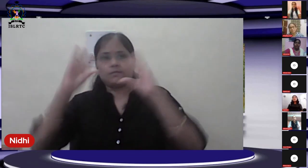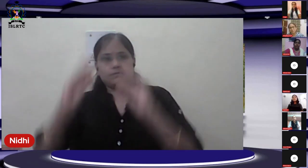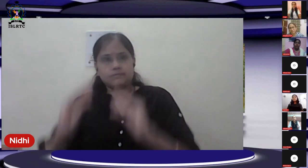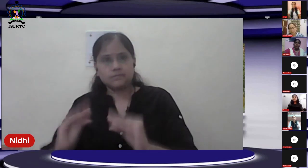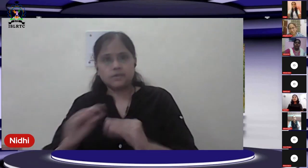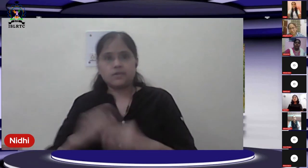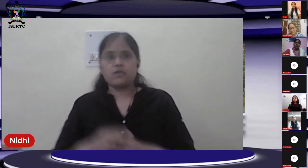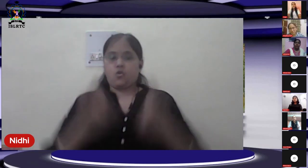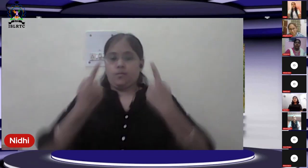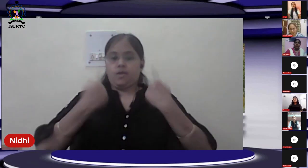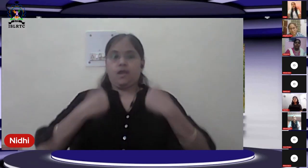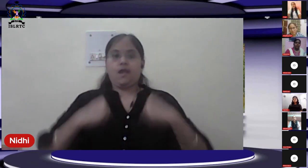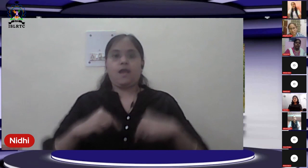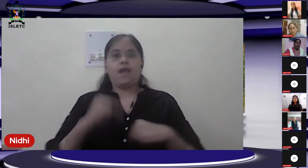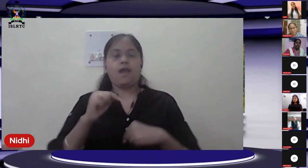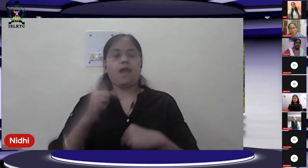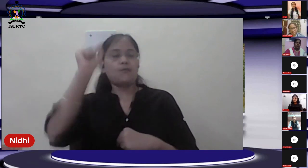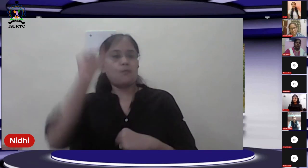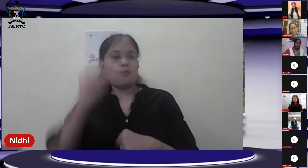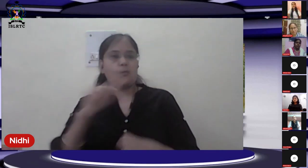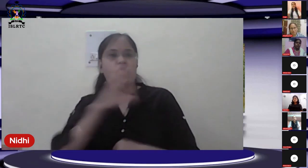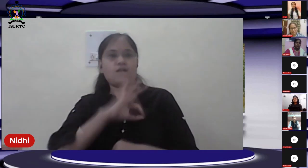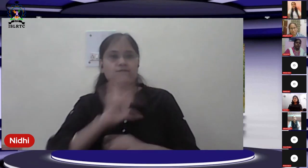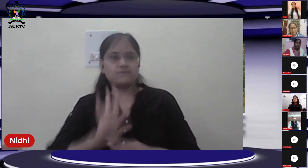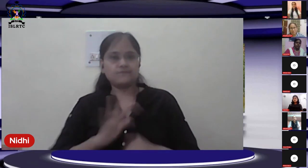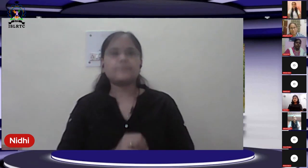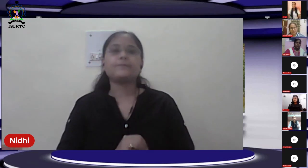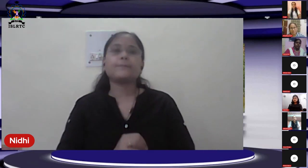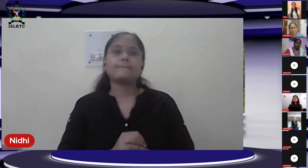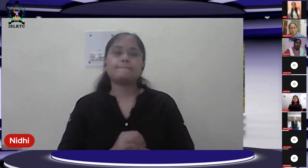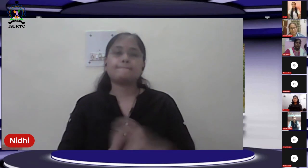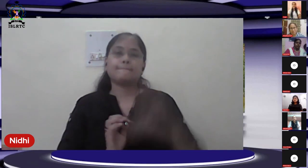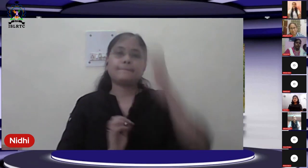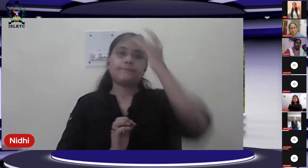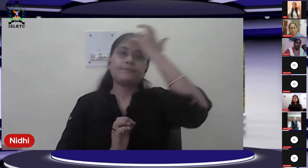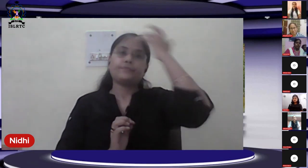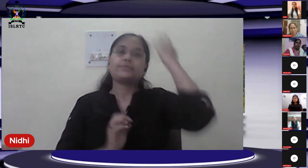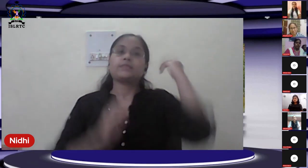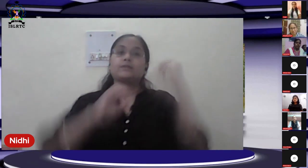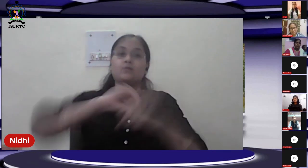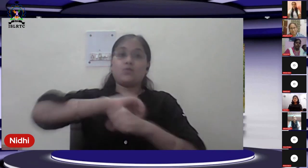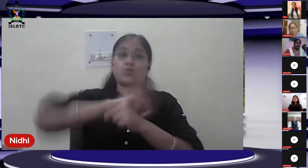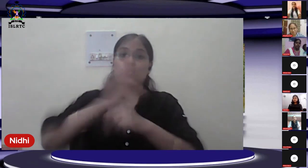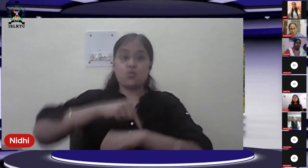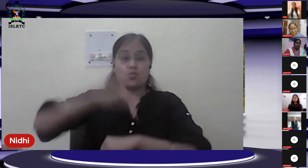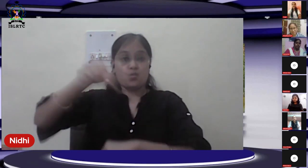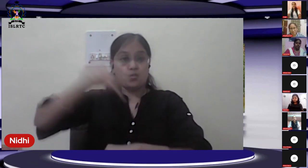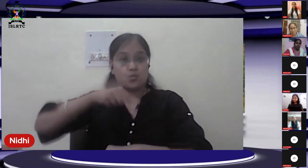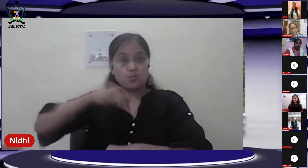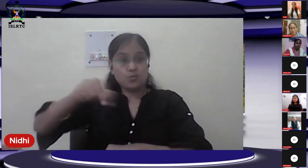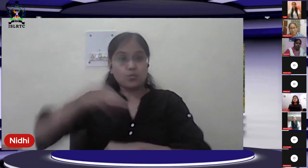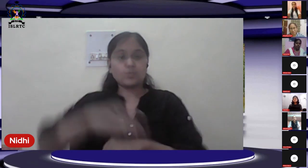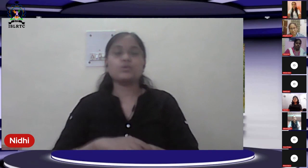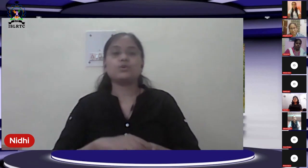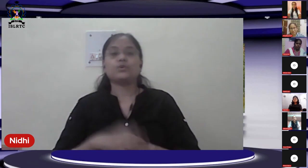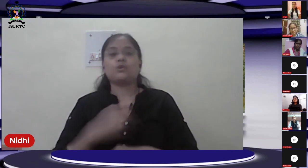बेनिफिट्स होंगे। तो हमें ये समझना चाहिए कि इस पेंडेमिक सिचुएशन में COVID-19 के लिए हमारी हेल्थ बहुत ज्यादा इम्पोर्टेंट